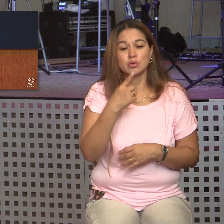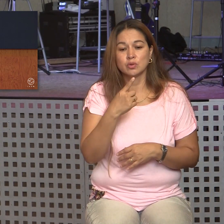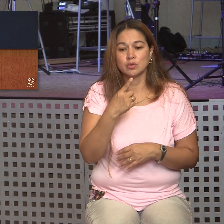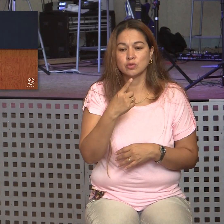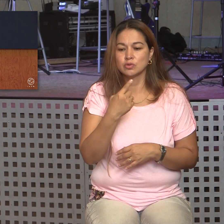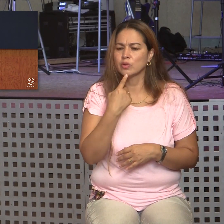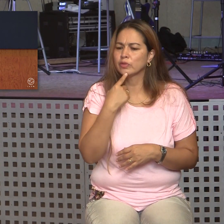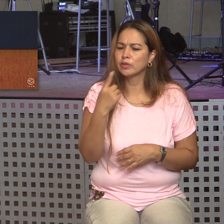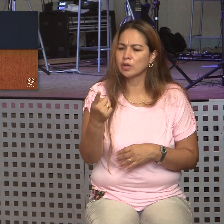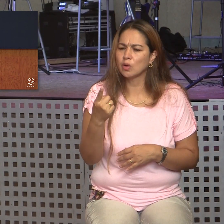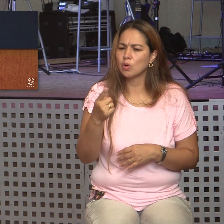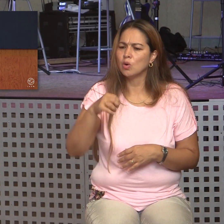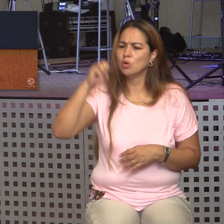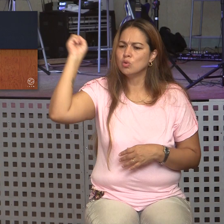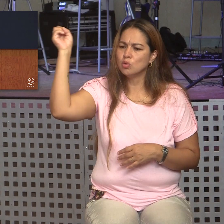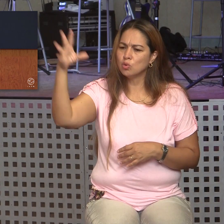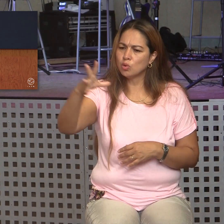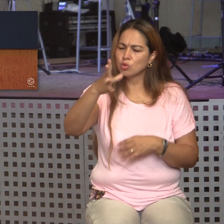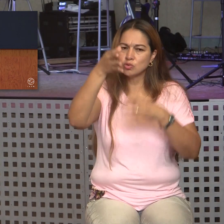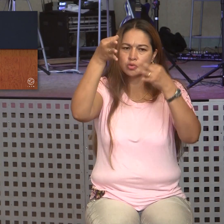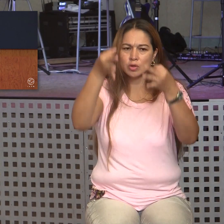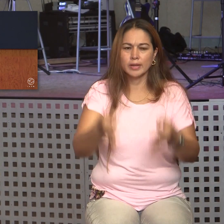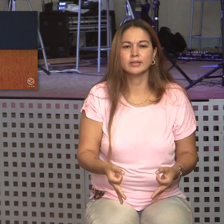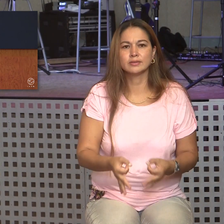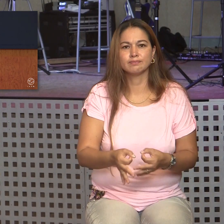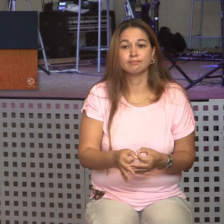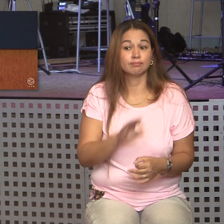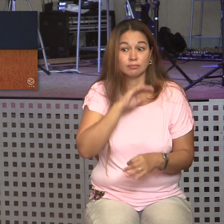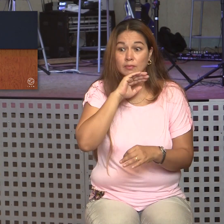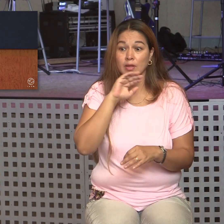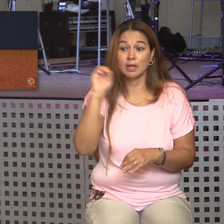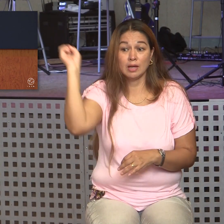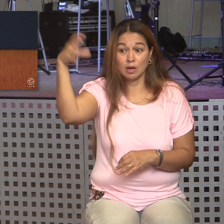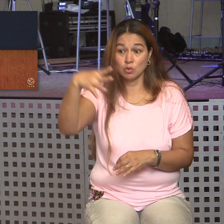Dios, sea la luz. ¿Y sabes qué fue? La luz.